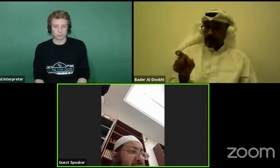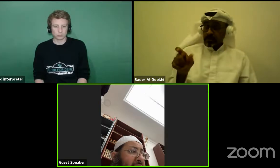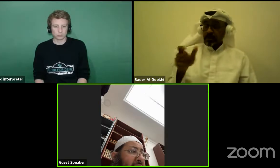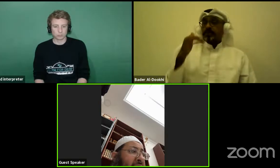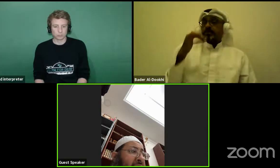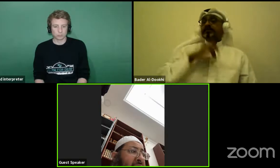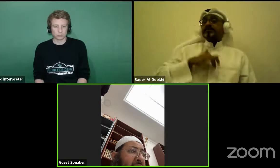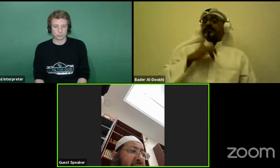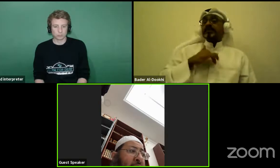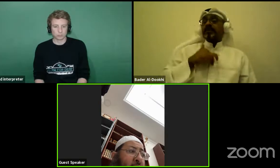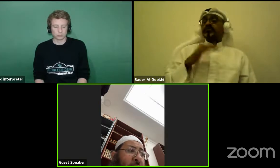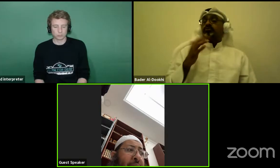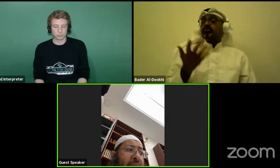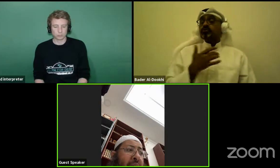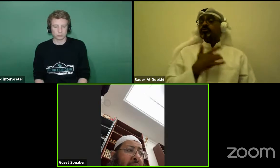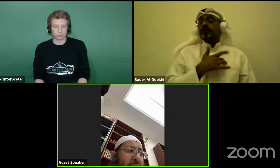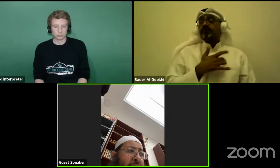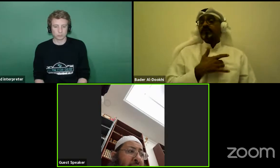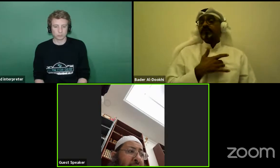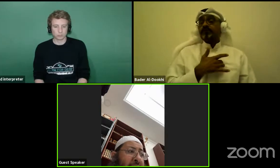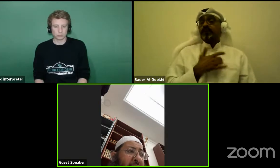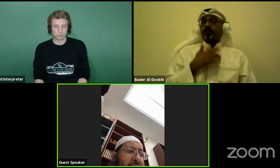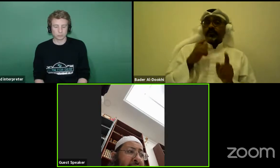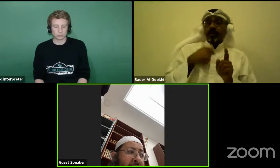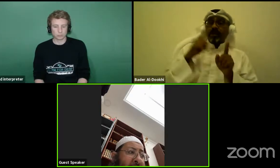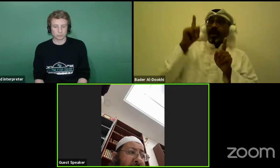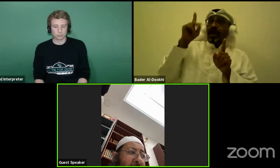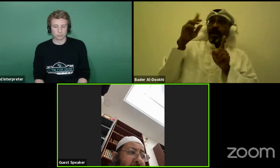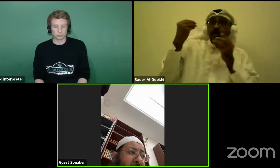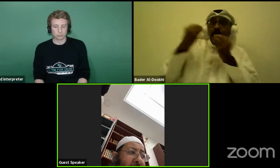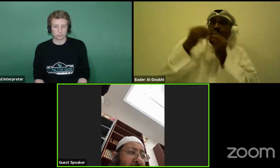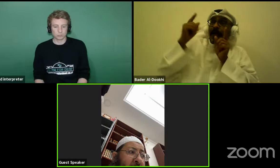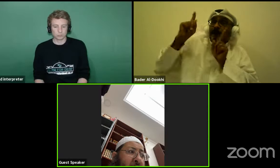نفسه القرب من الله تبارك وتعالى،